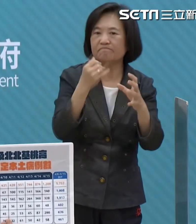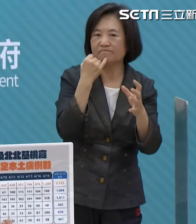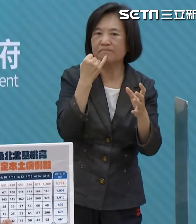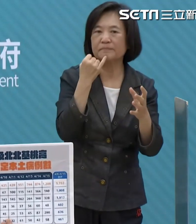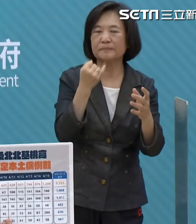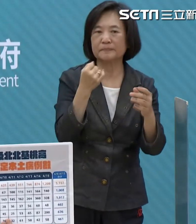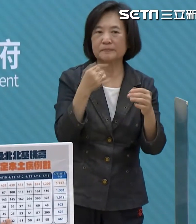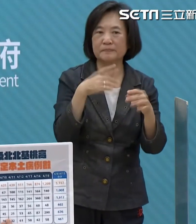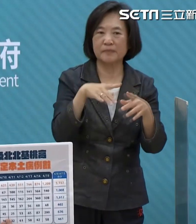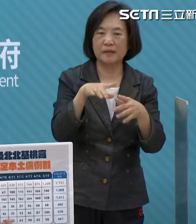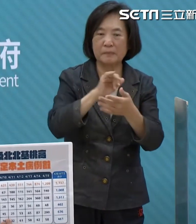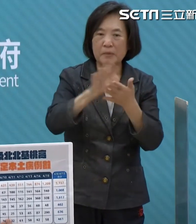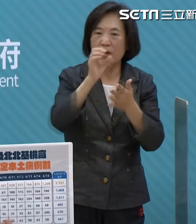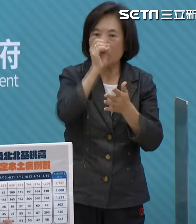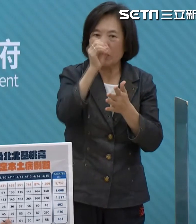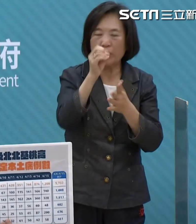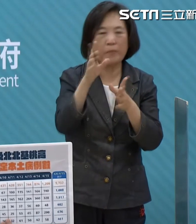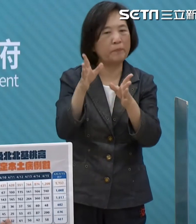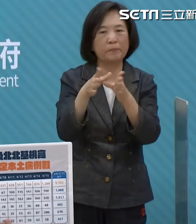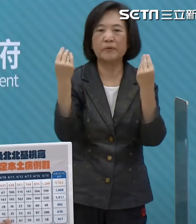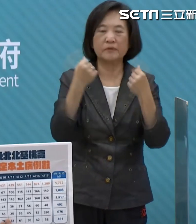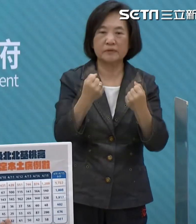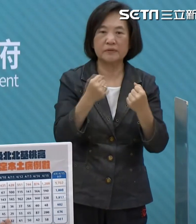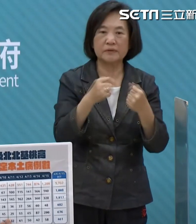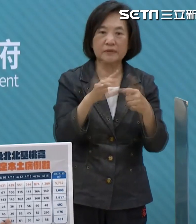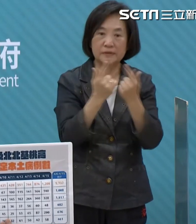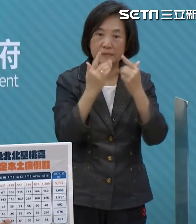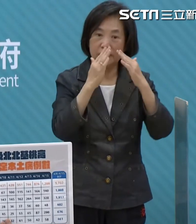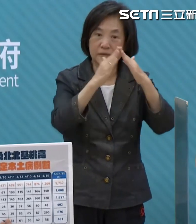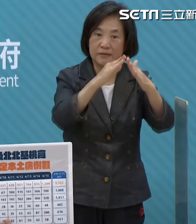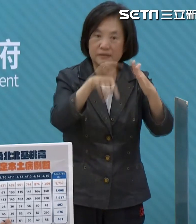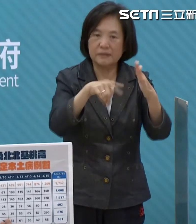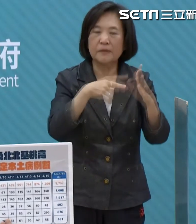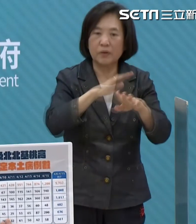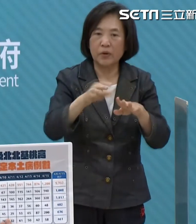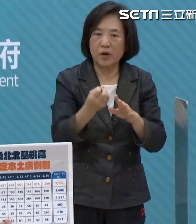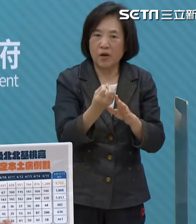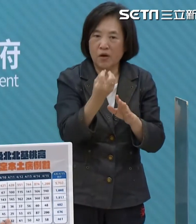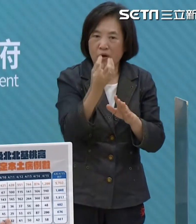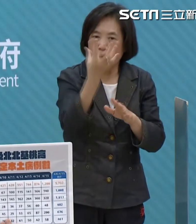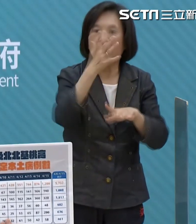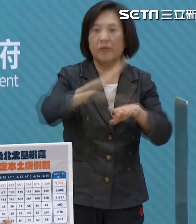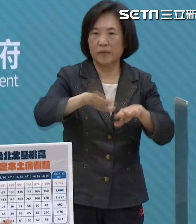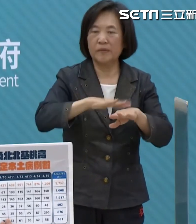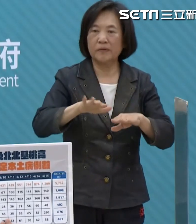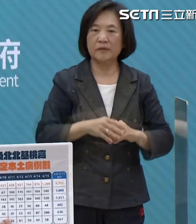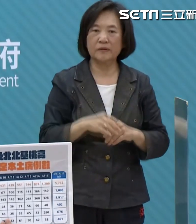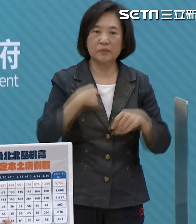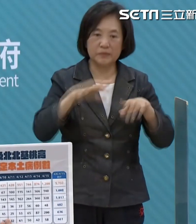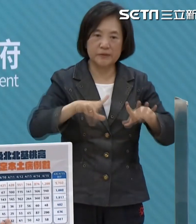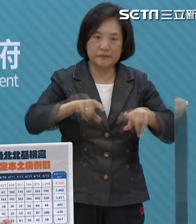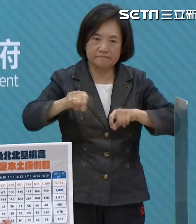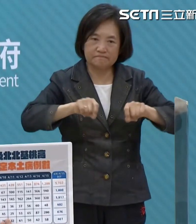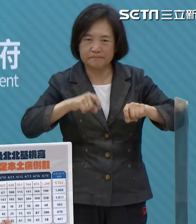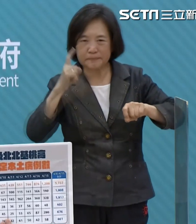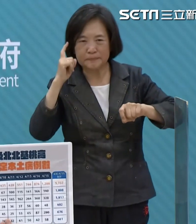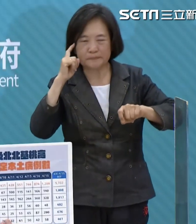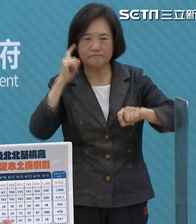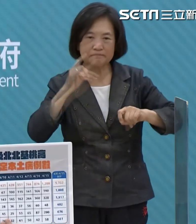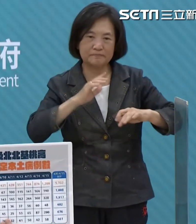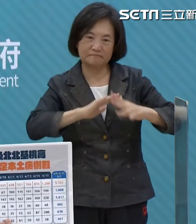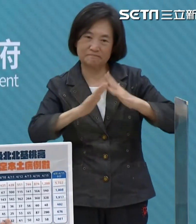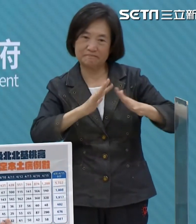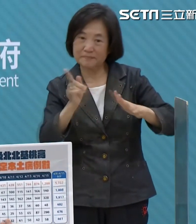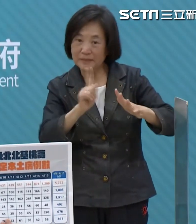所以我也认为，就算是台北市，确诊案例也会慢慢上升。只是我们现在战略逻辑就是